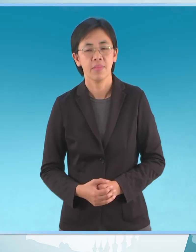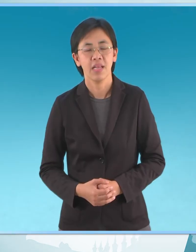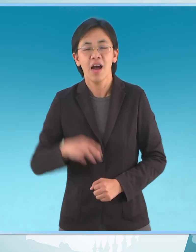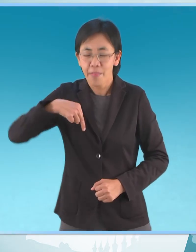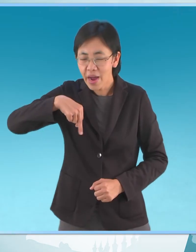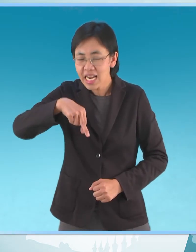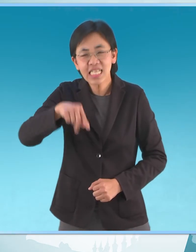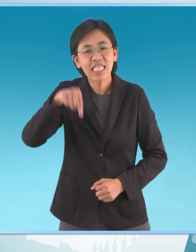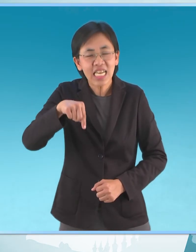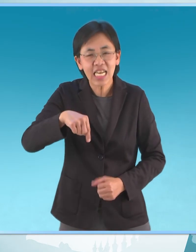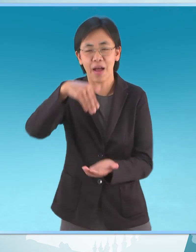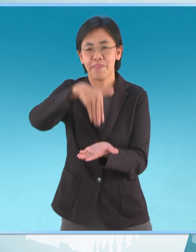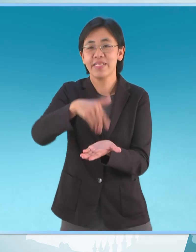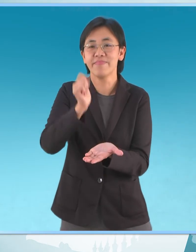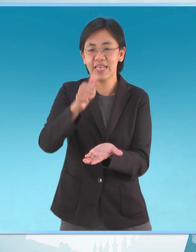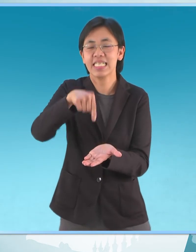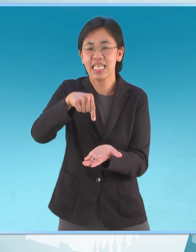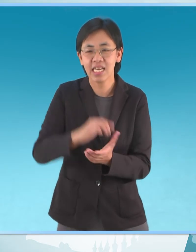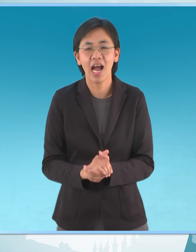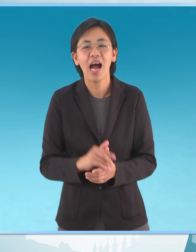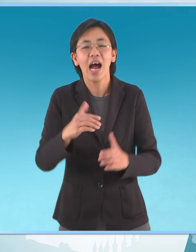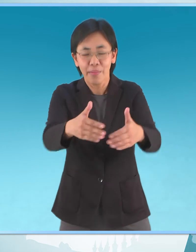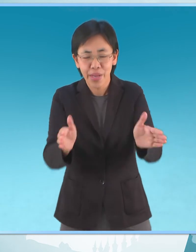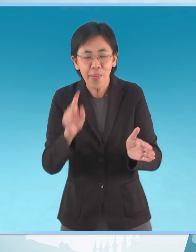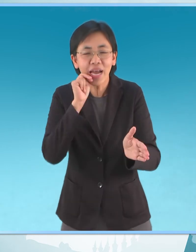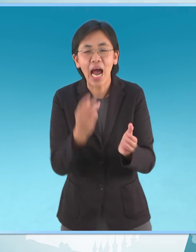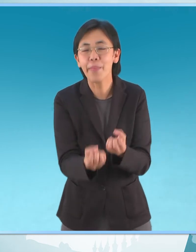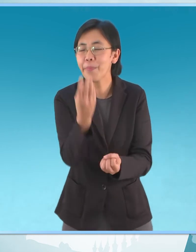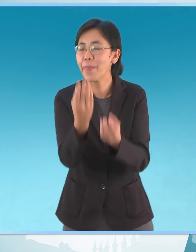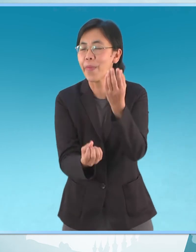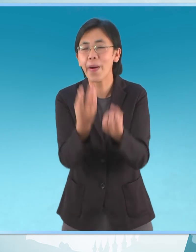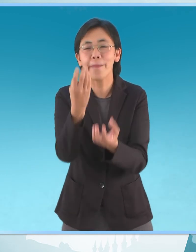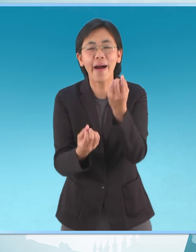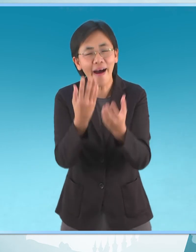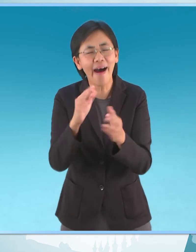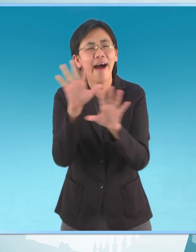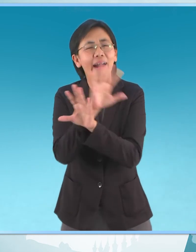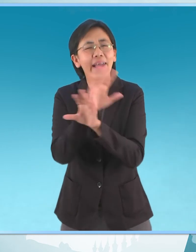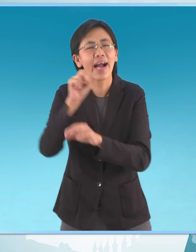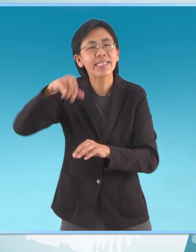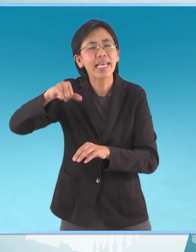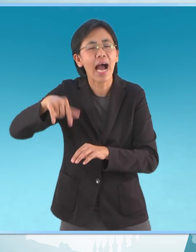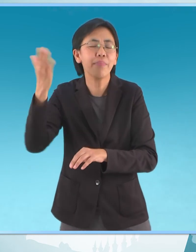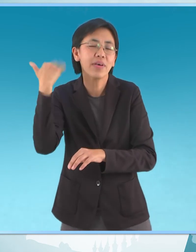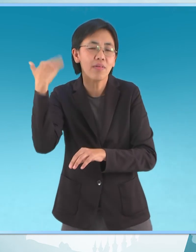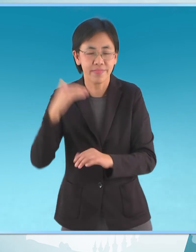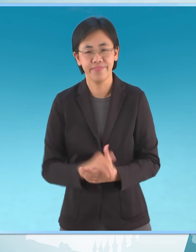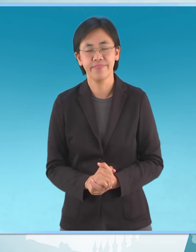บริเวณนี้นะฮะเป็นเหมือนเซ็นเตอร์ใจกลางเมืองนะก็จะเห็นว่ามีน้ำพุตั้งอยู่อารมณ์เหมือนเซ็นเตอร์พอยต์สยามสแควร์สมั